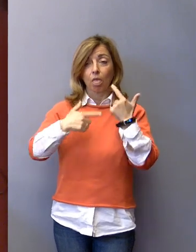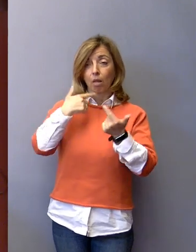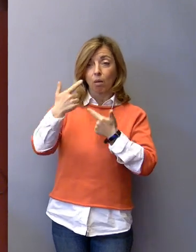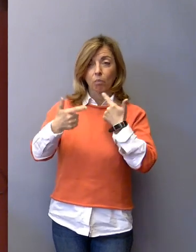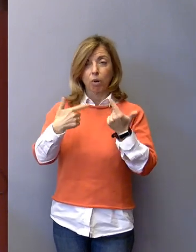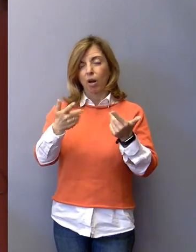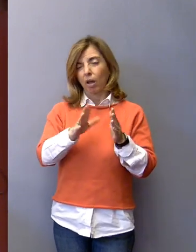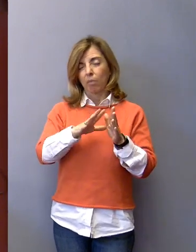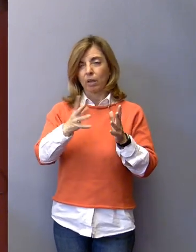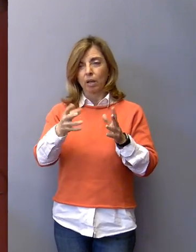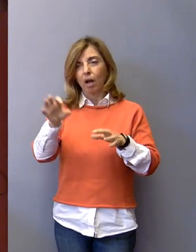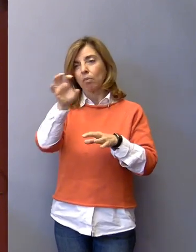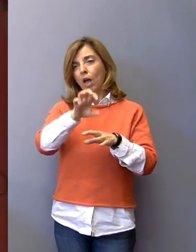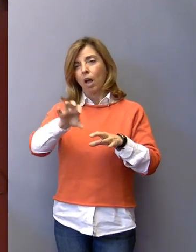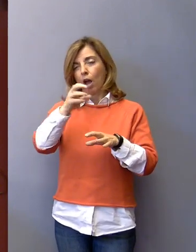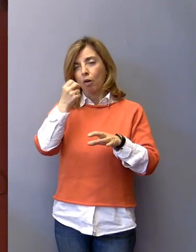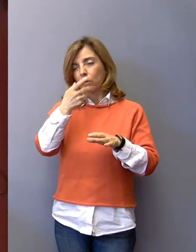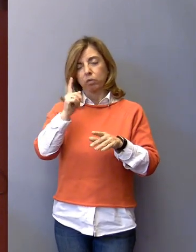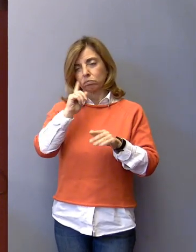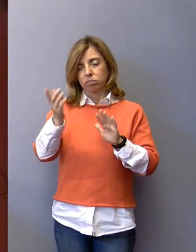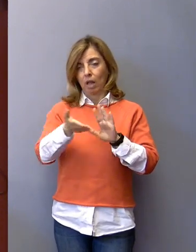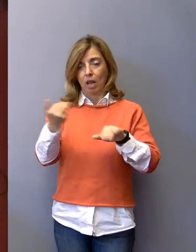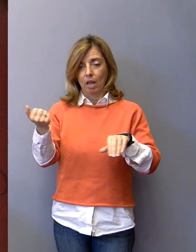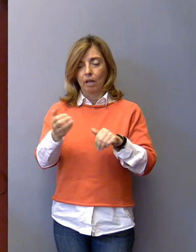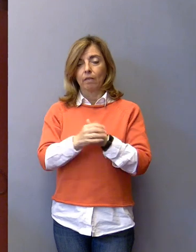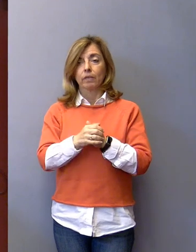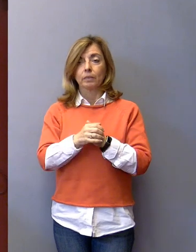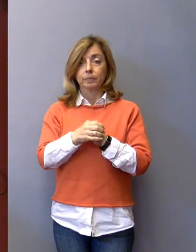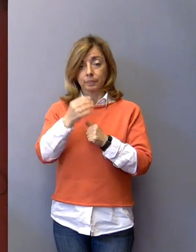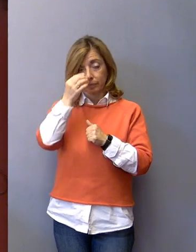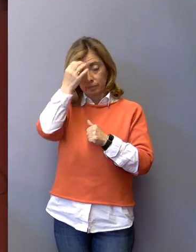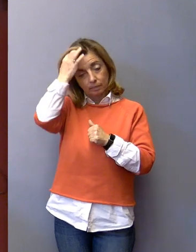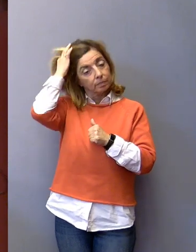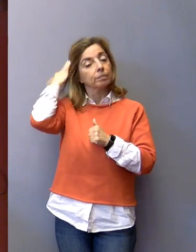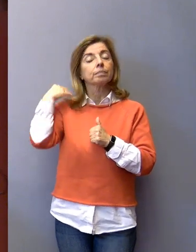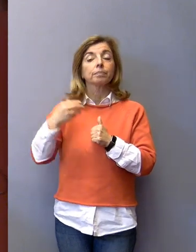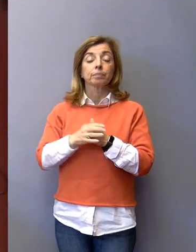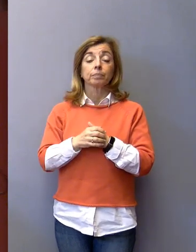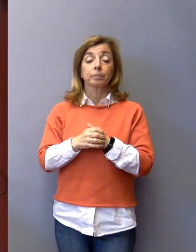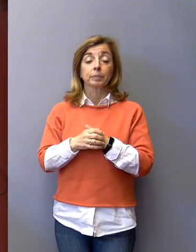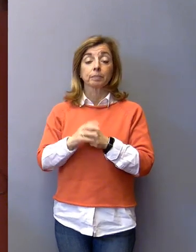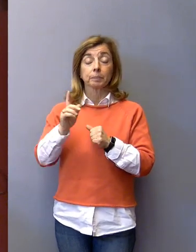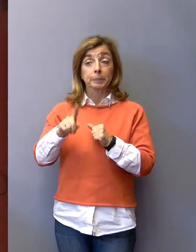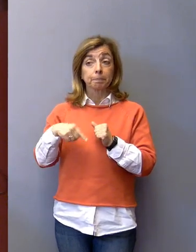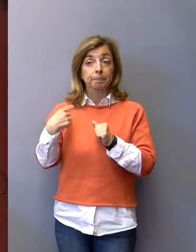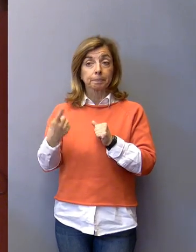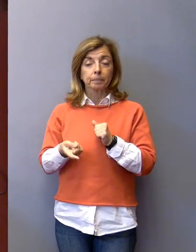su euroflora e quant'altro Dopodiché